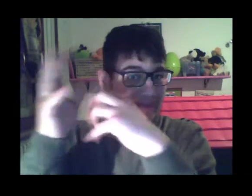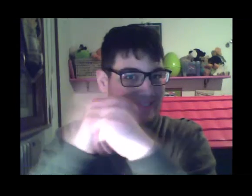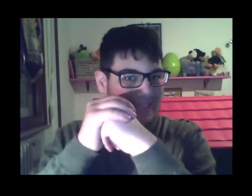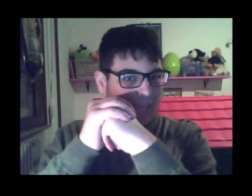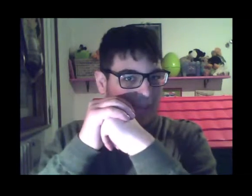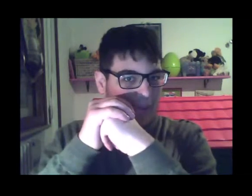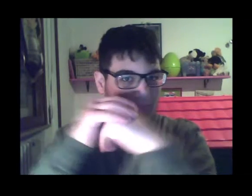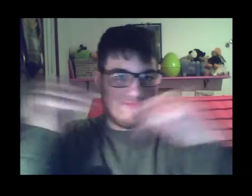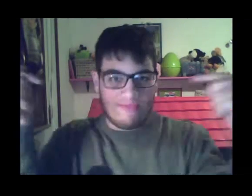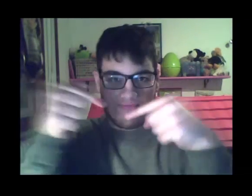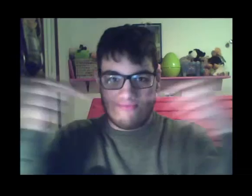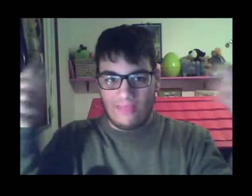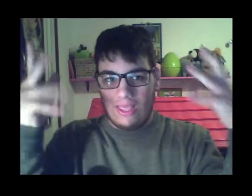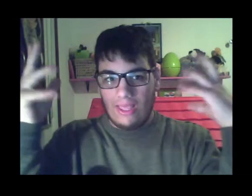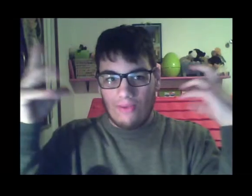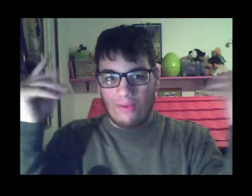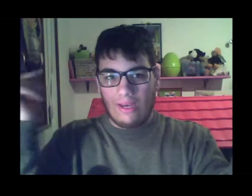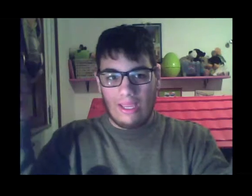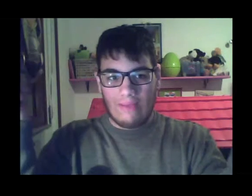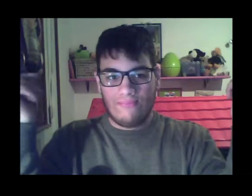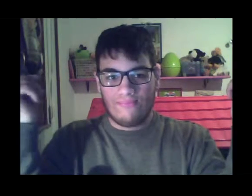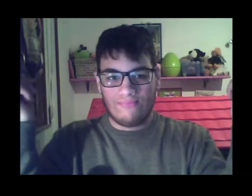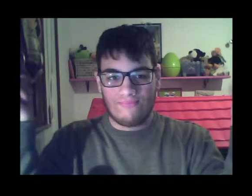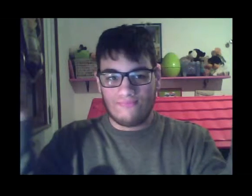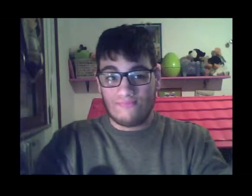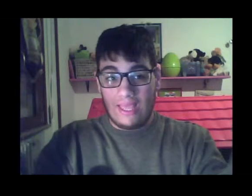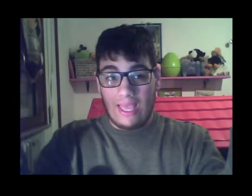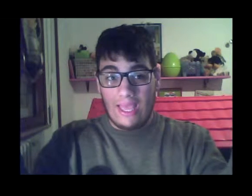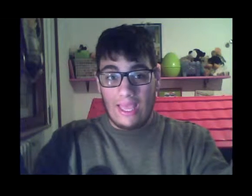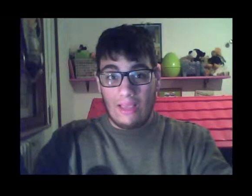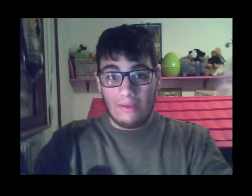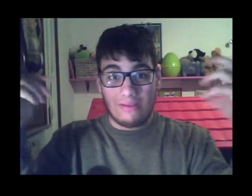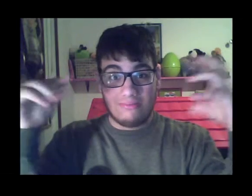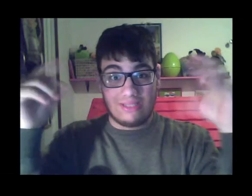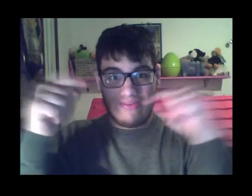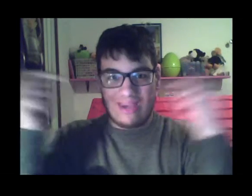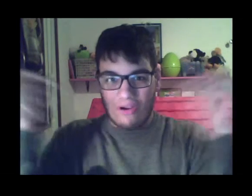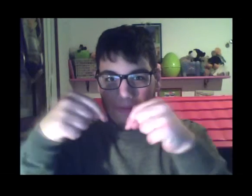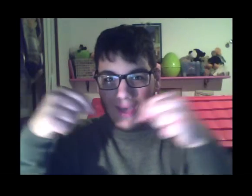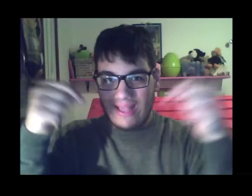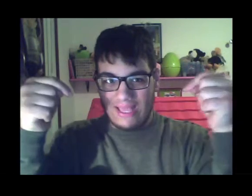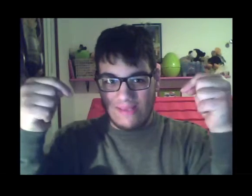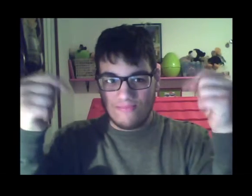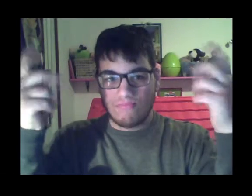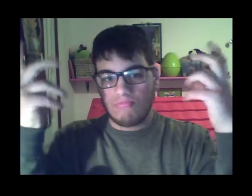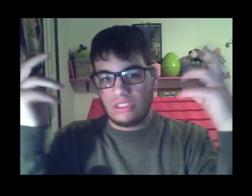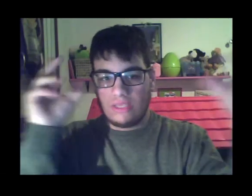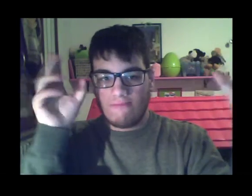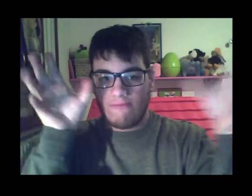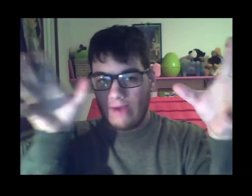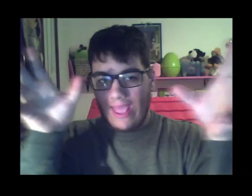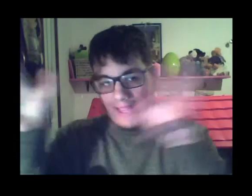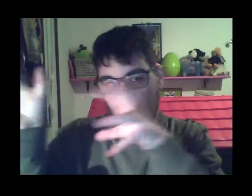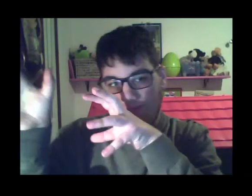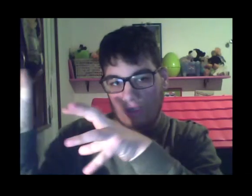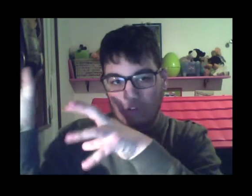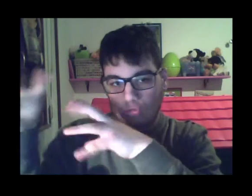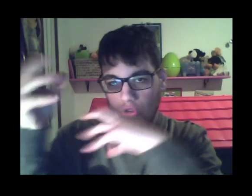insieme. Quindi, scrivete nei commenti, se volete che faccio questo